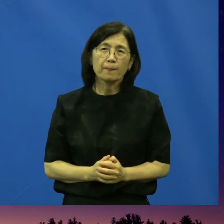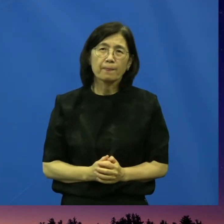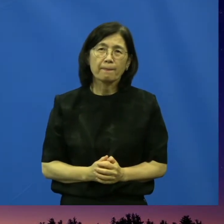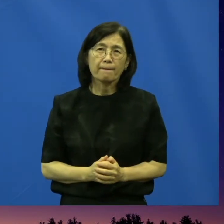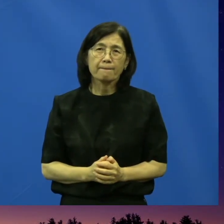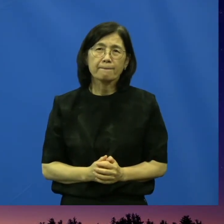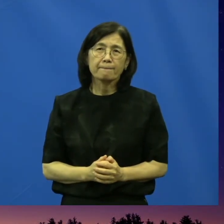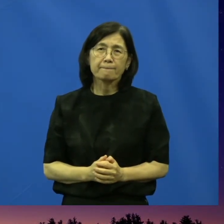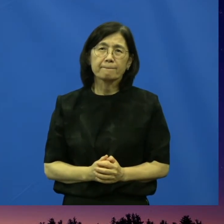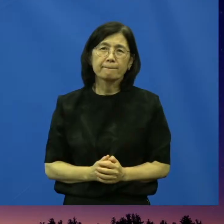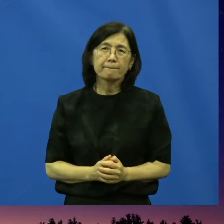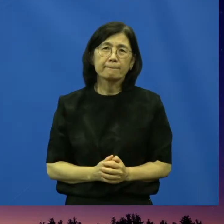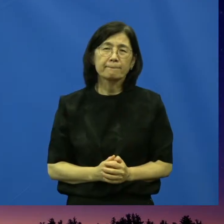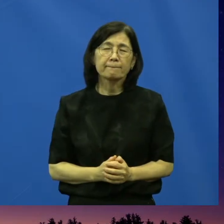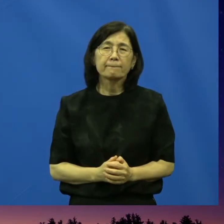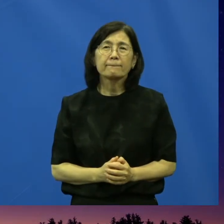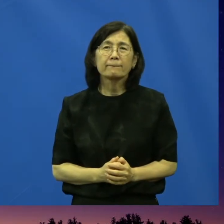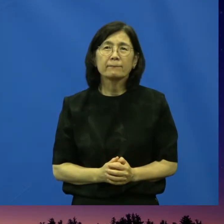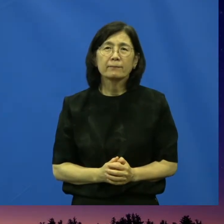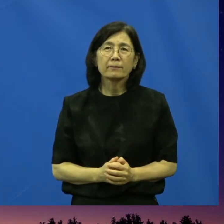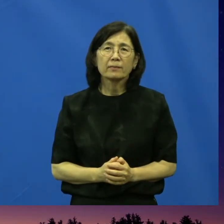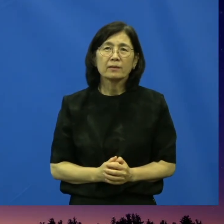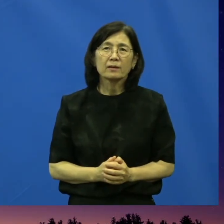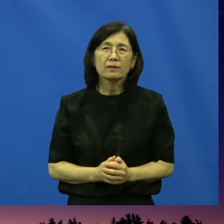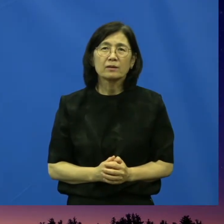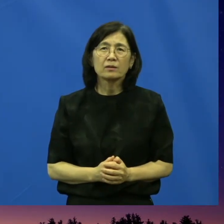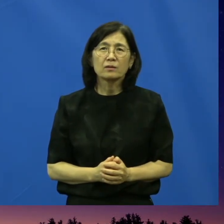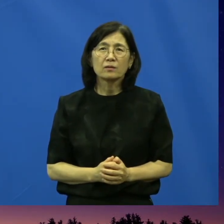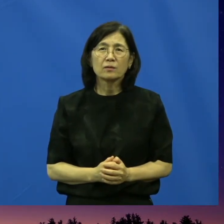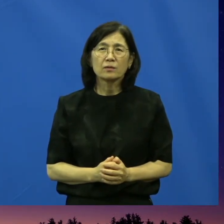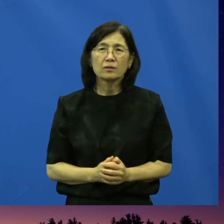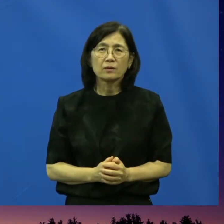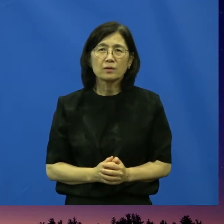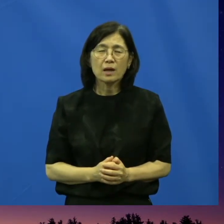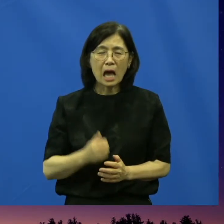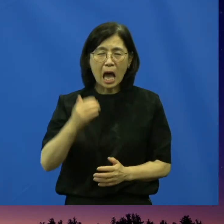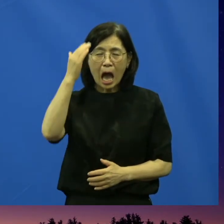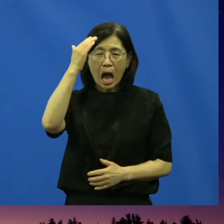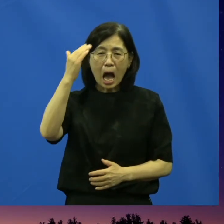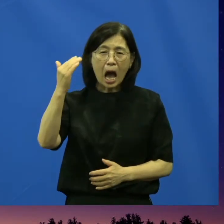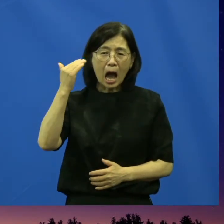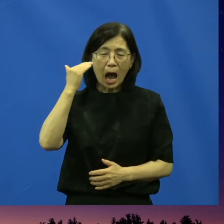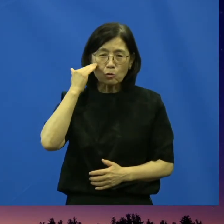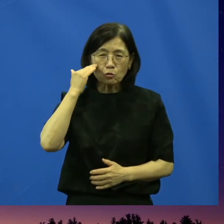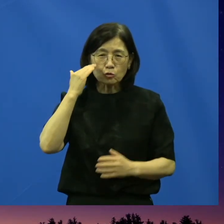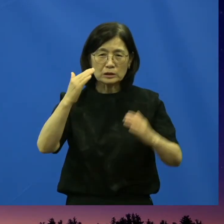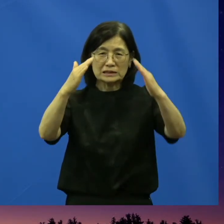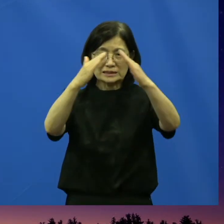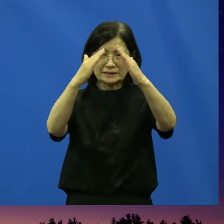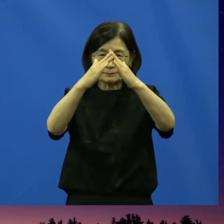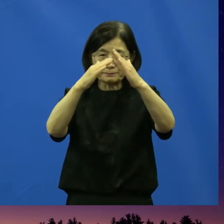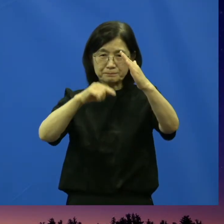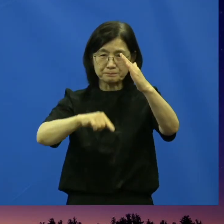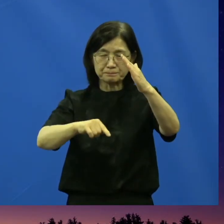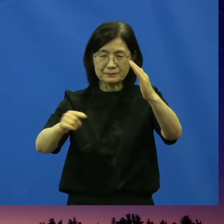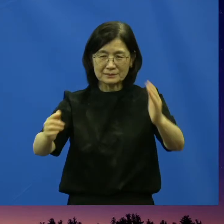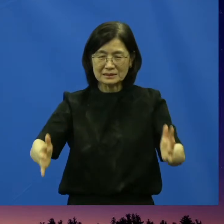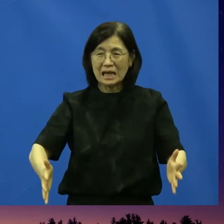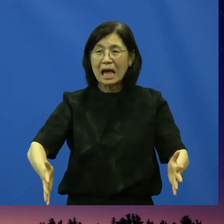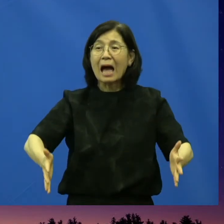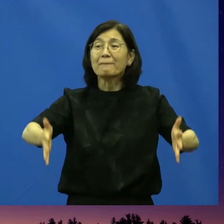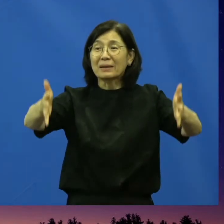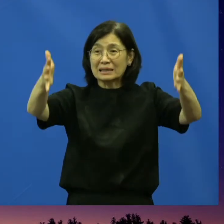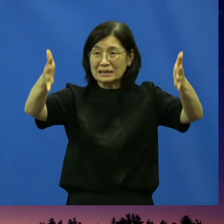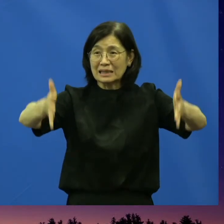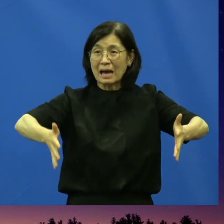오늘날 이 사실은 우리 주거 문화도 이게 참, 한국은 어쩔 수 없이 땅이 잡으니까 이 아파트의